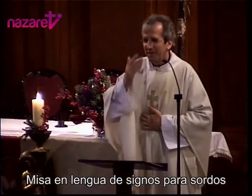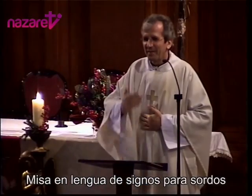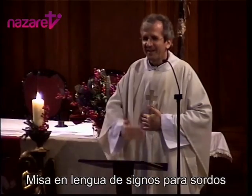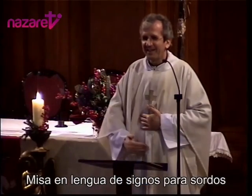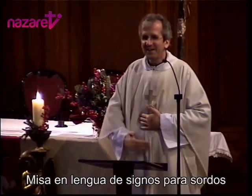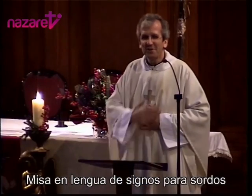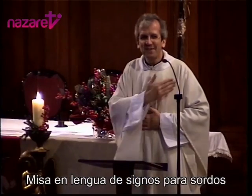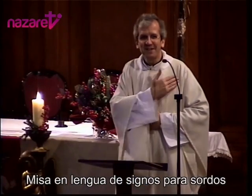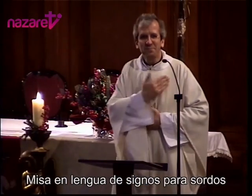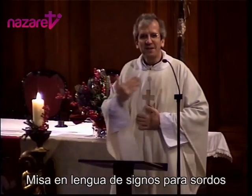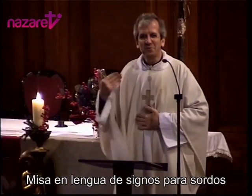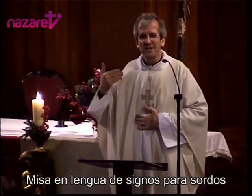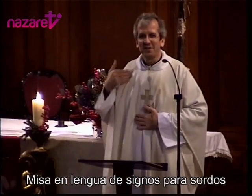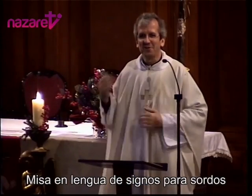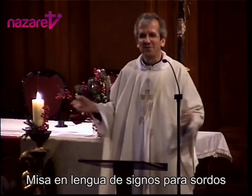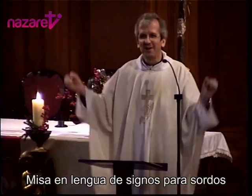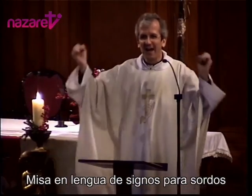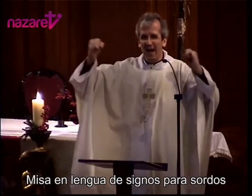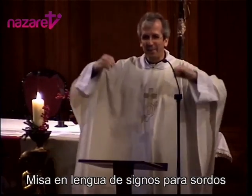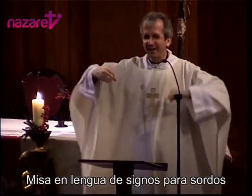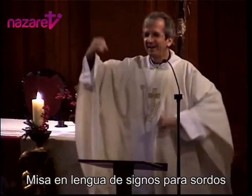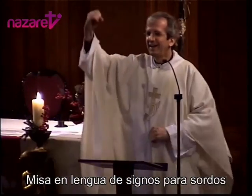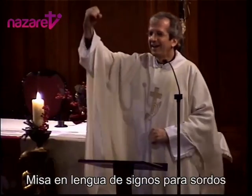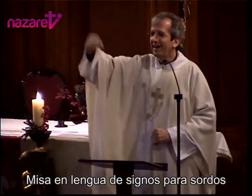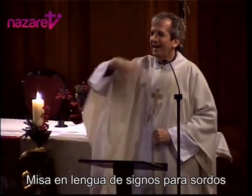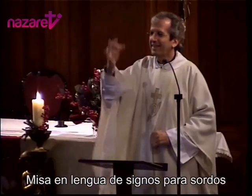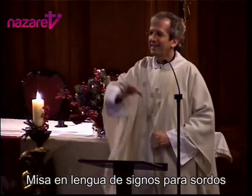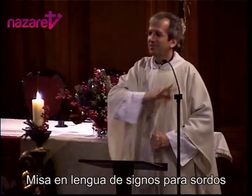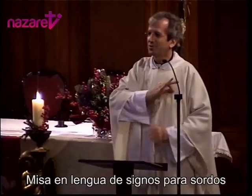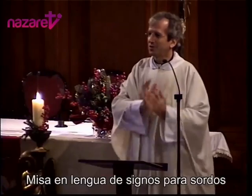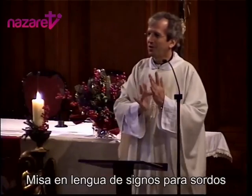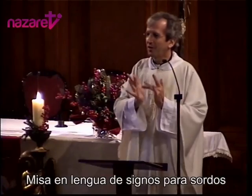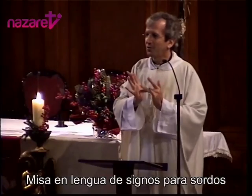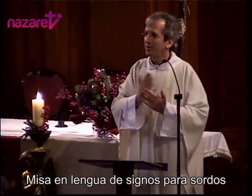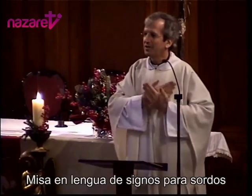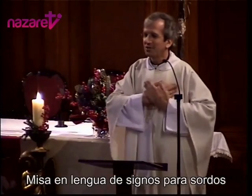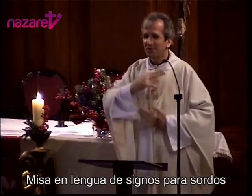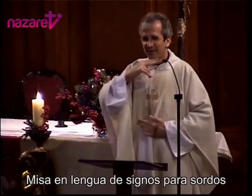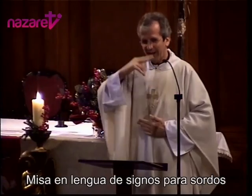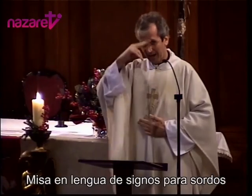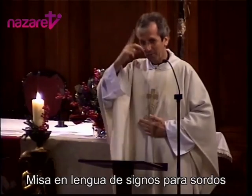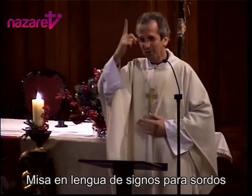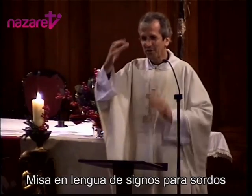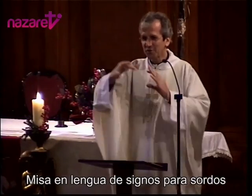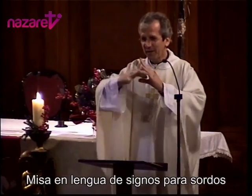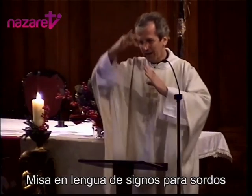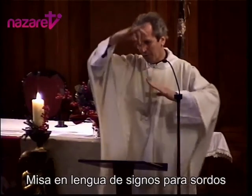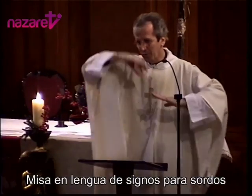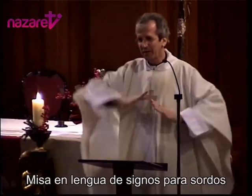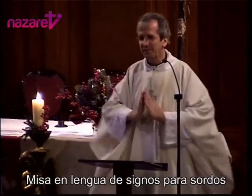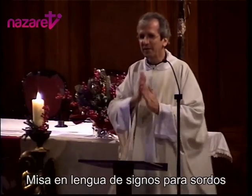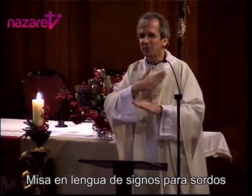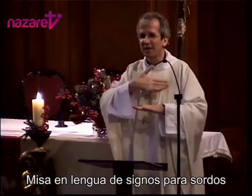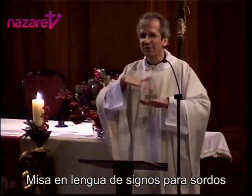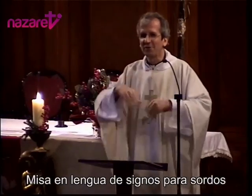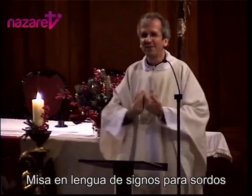En el nombre del Padre, del Hijo y del Espíritu Santo. Amén. La gracia de nuestro Señor Jesucristo, el amor de Dios Padre y la comunión